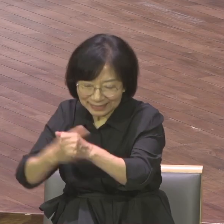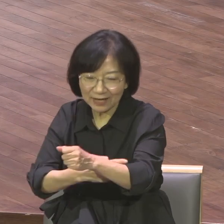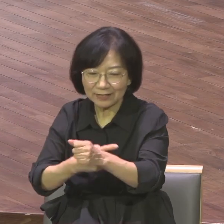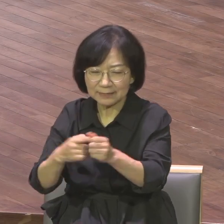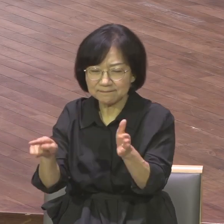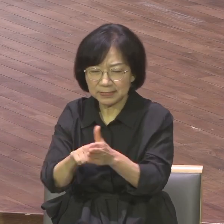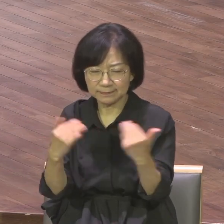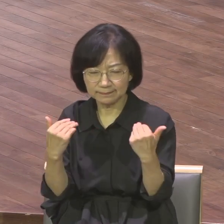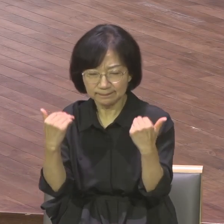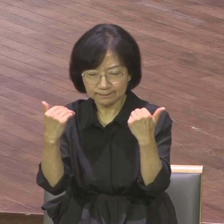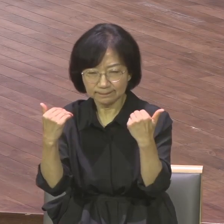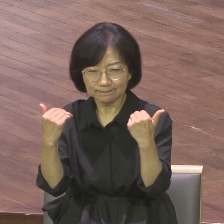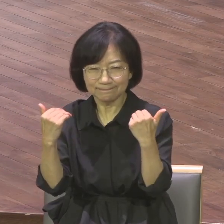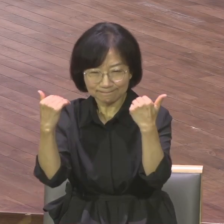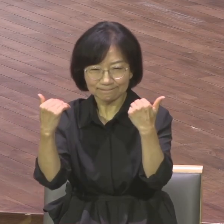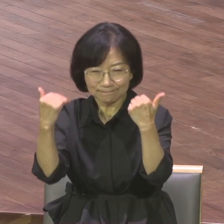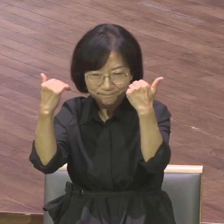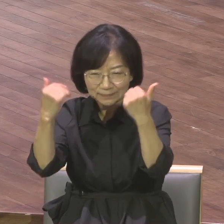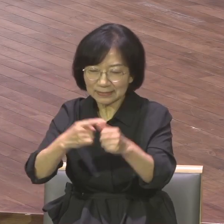속에서 일어나지요.